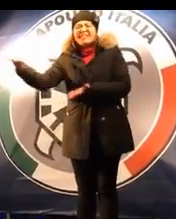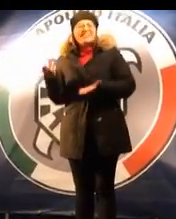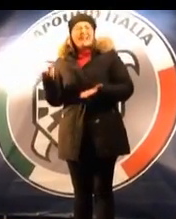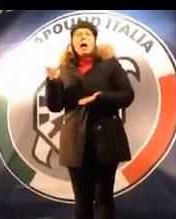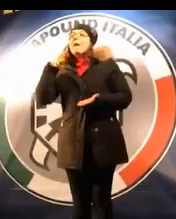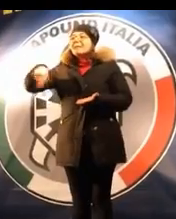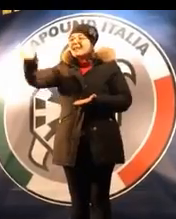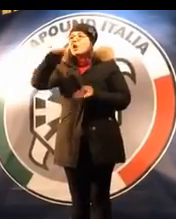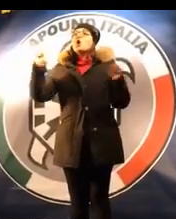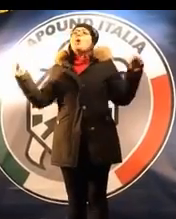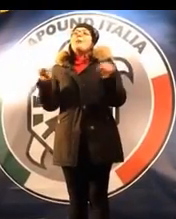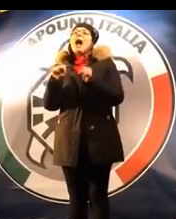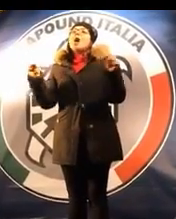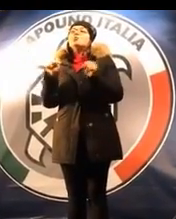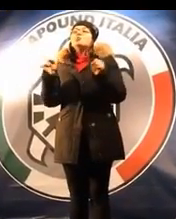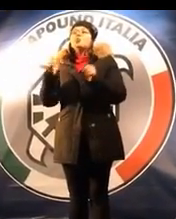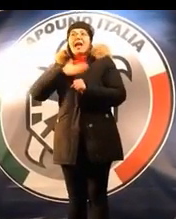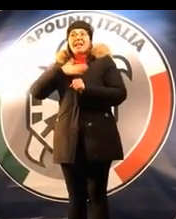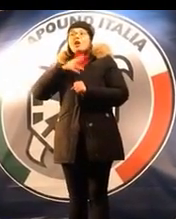idee.